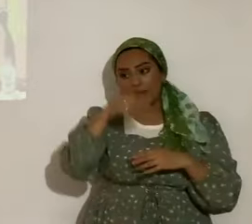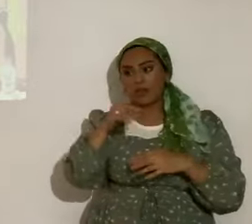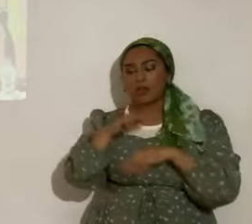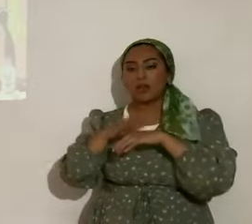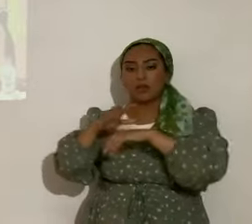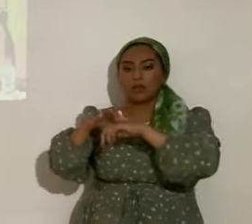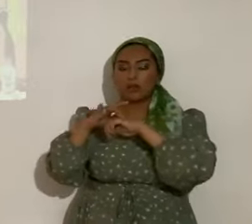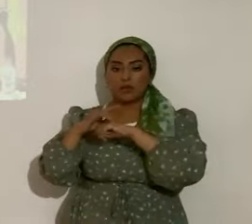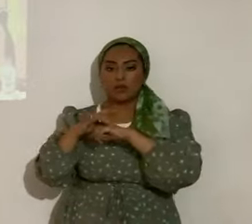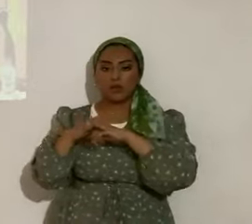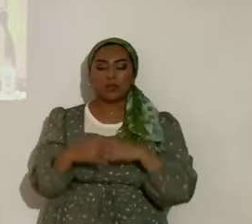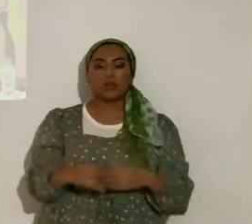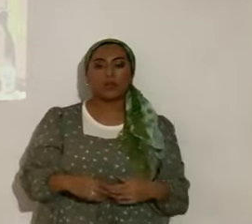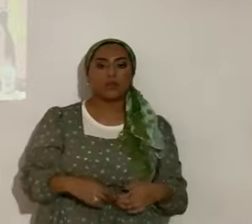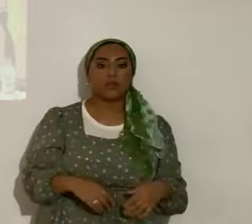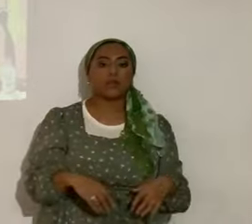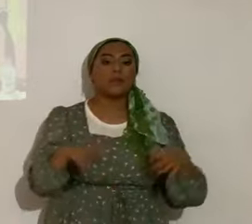tierra.